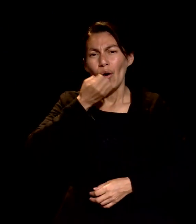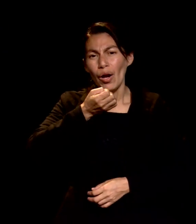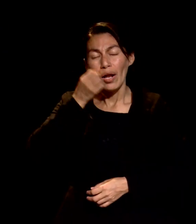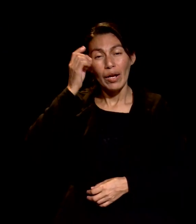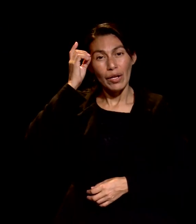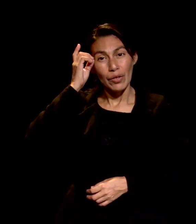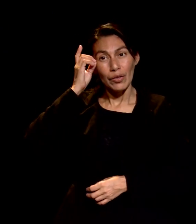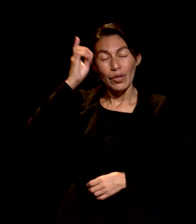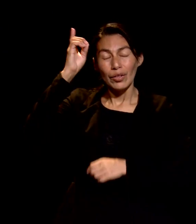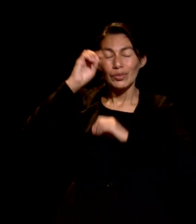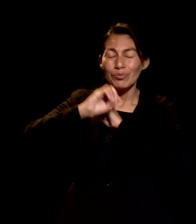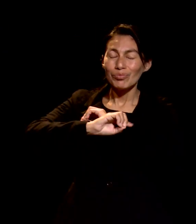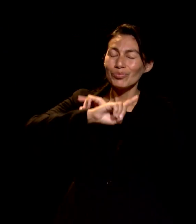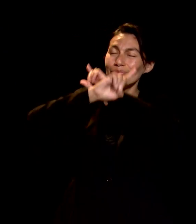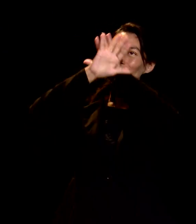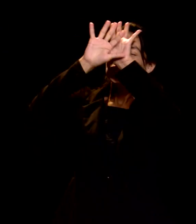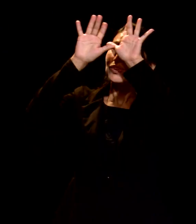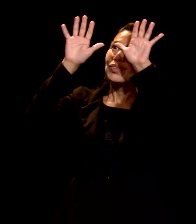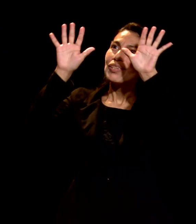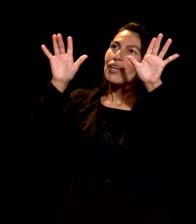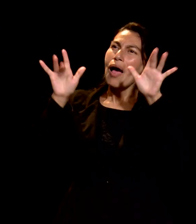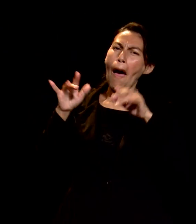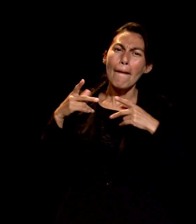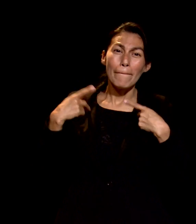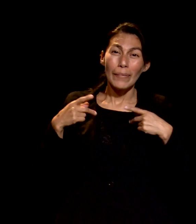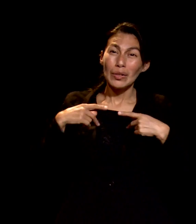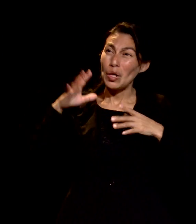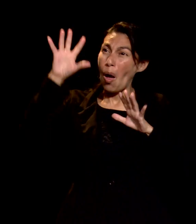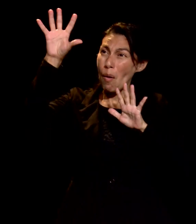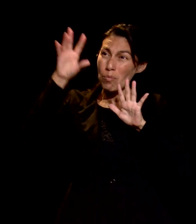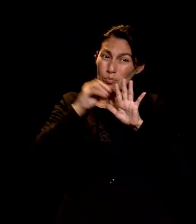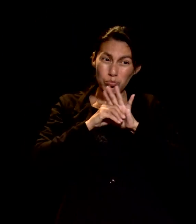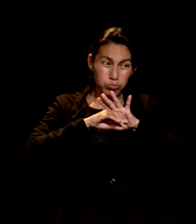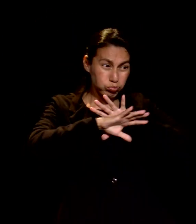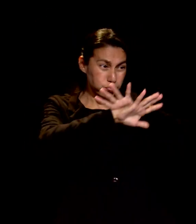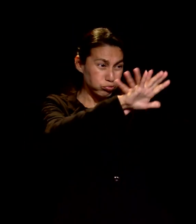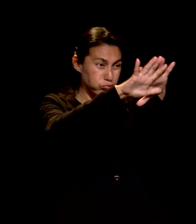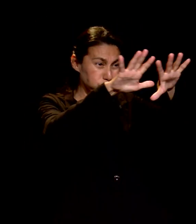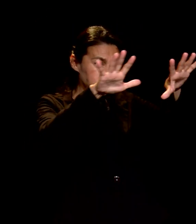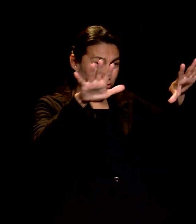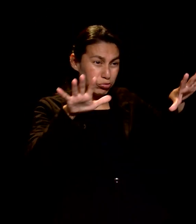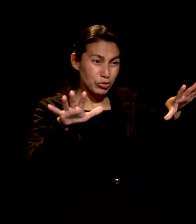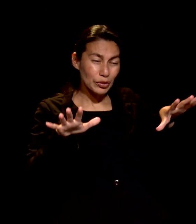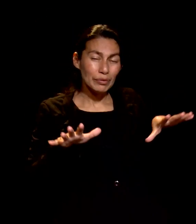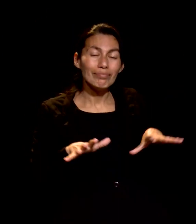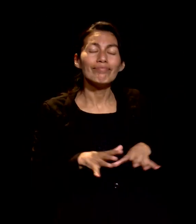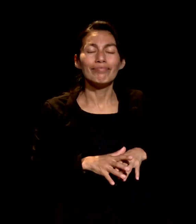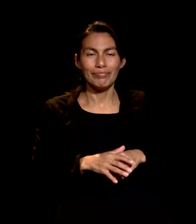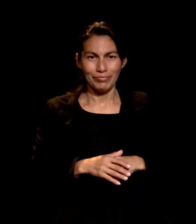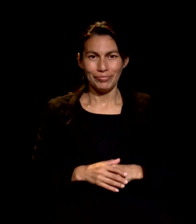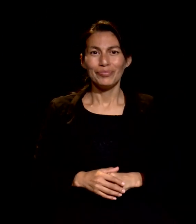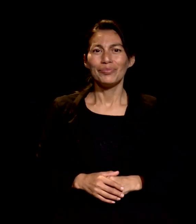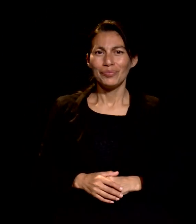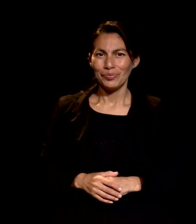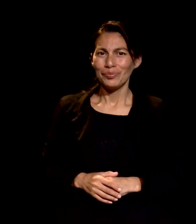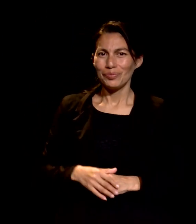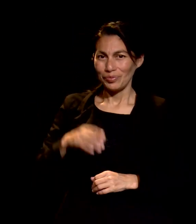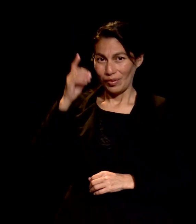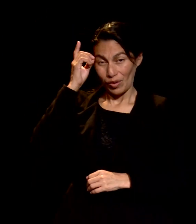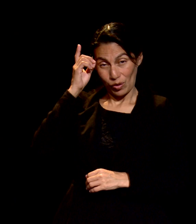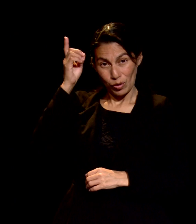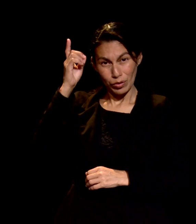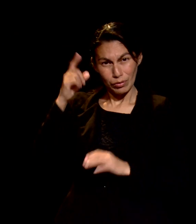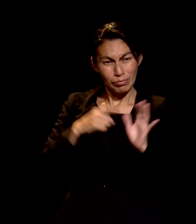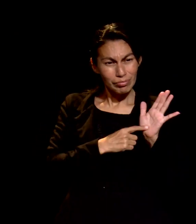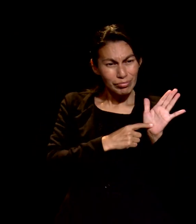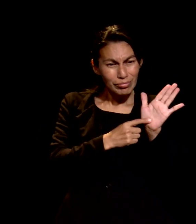gloria de Dios resplandezca e inunde el mundo entero con su gloria. Y de esta manera, como